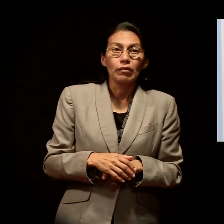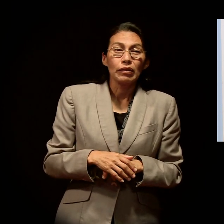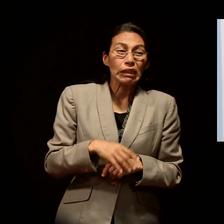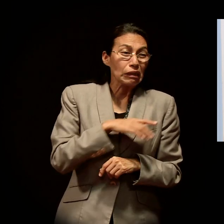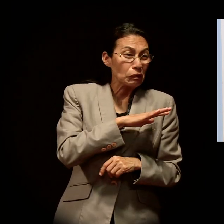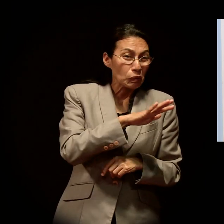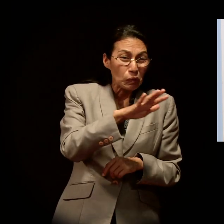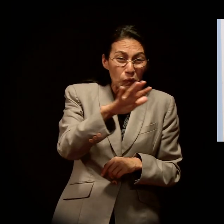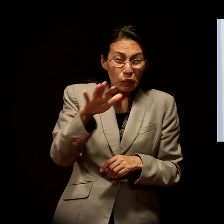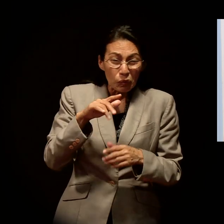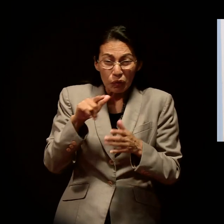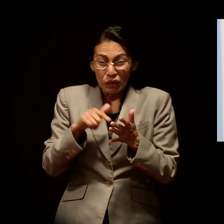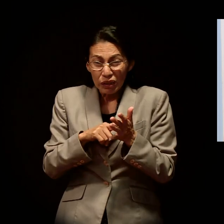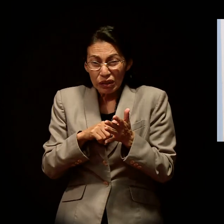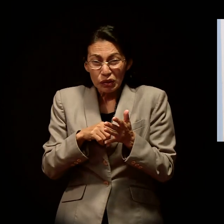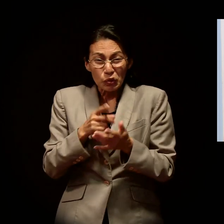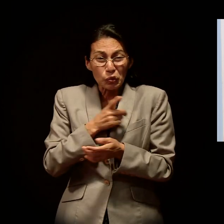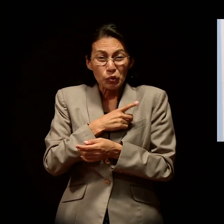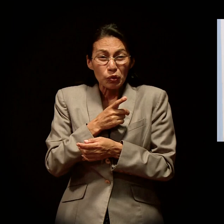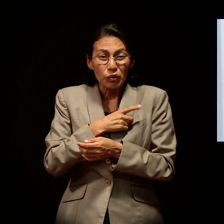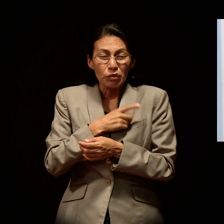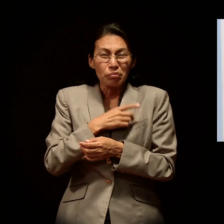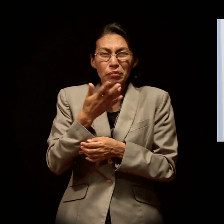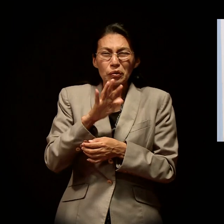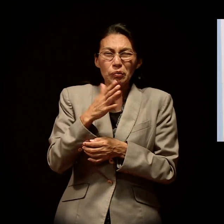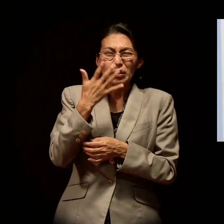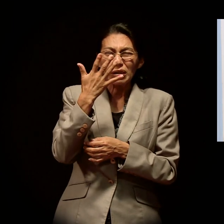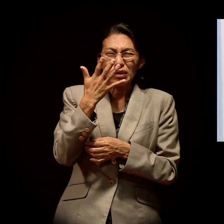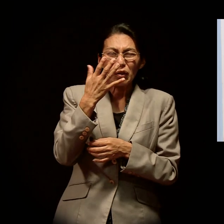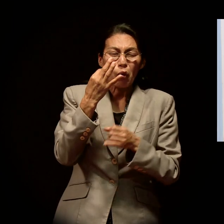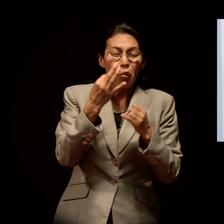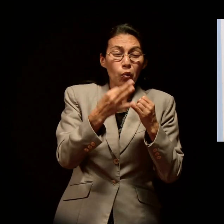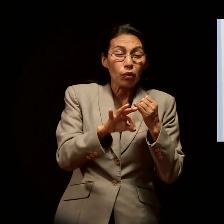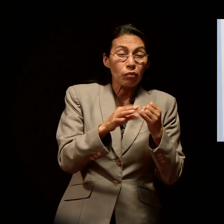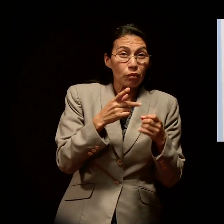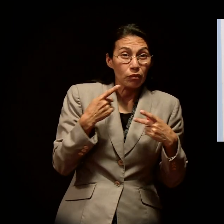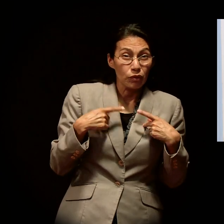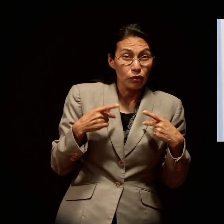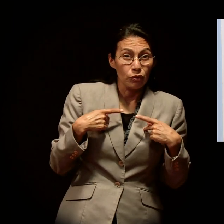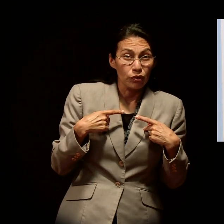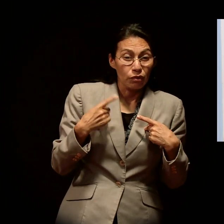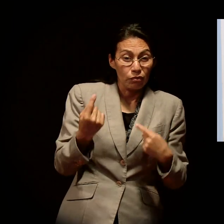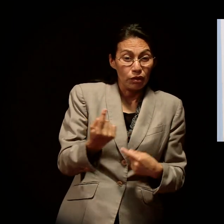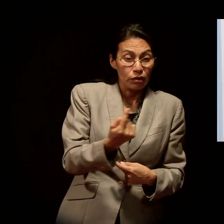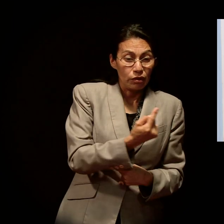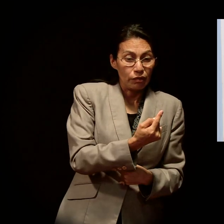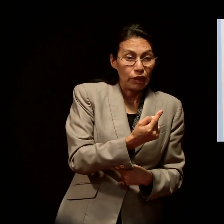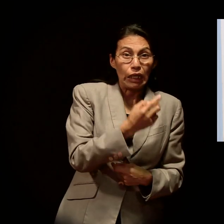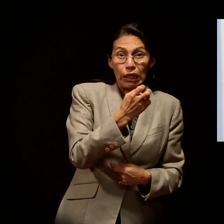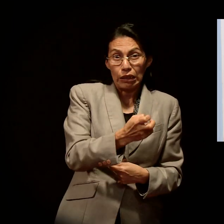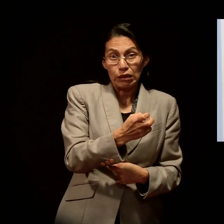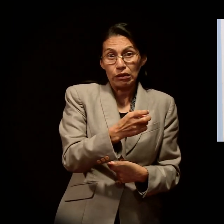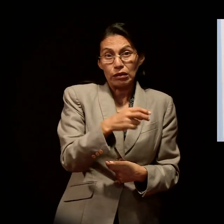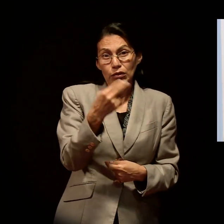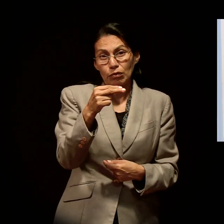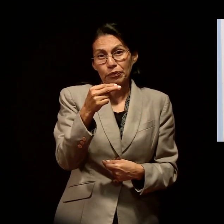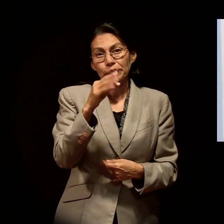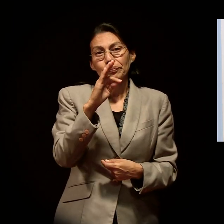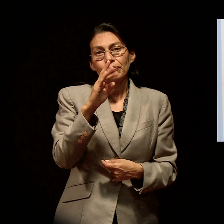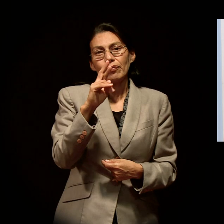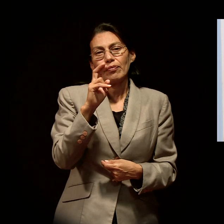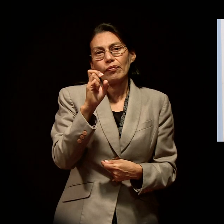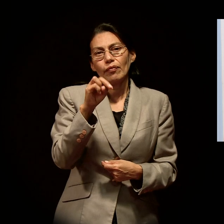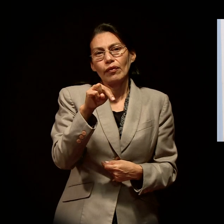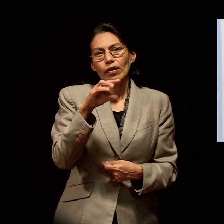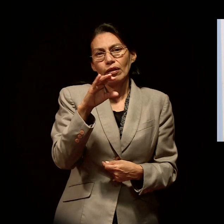desolado a las 4:30 o lo más tarde las cinco pasaba la última persona ahí y uno de esos últimos se